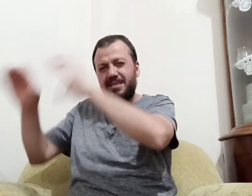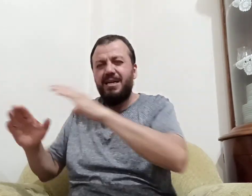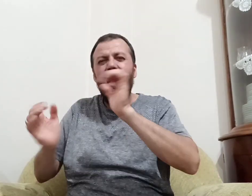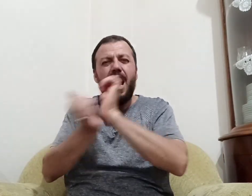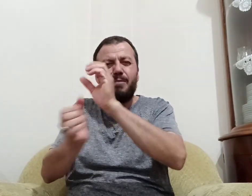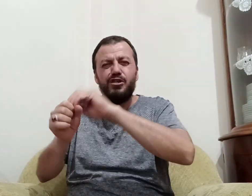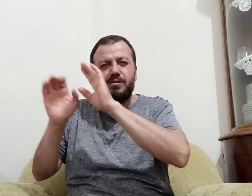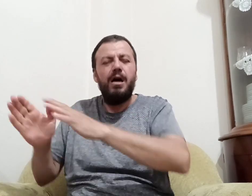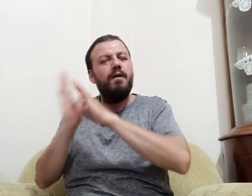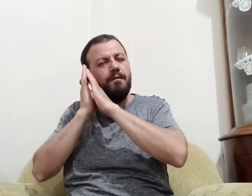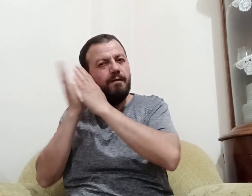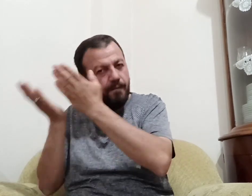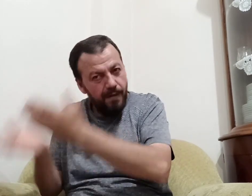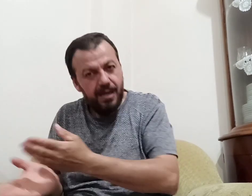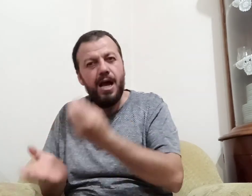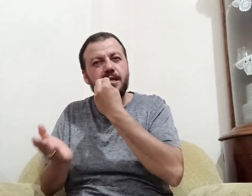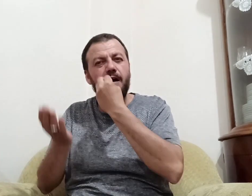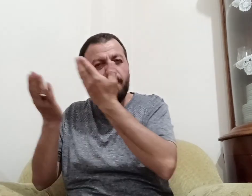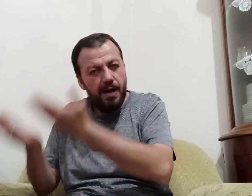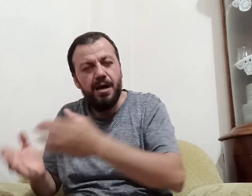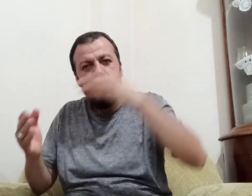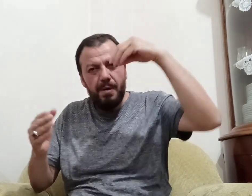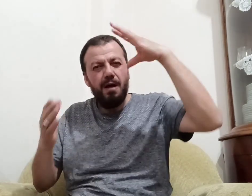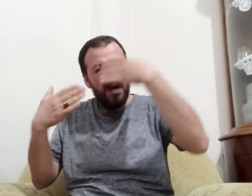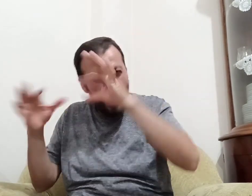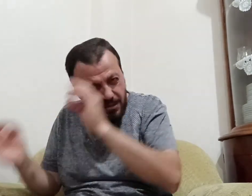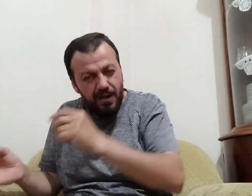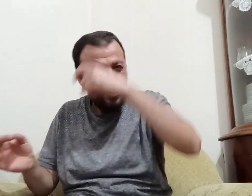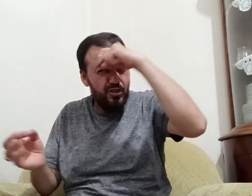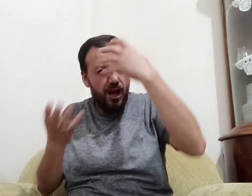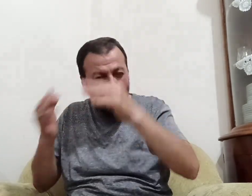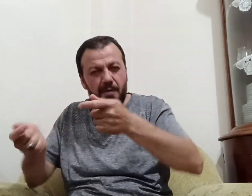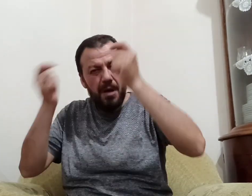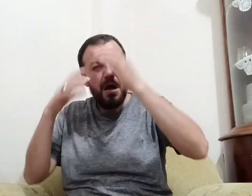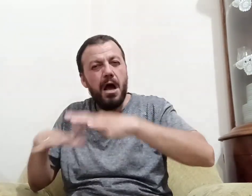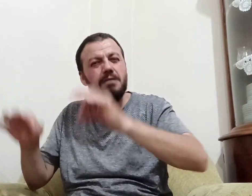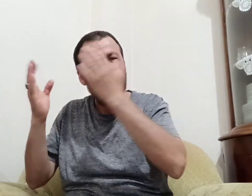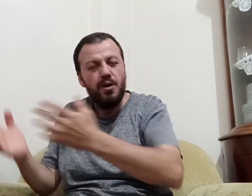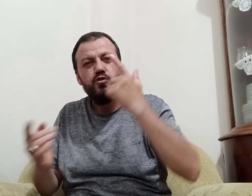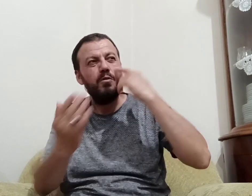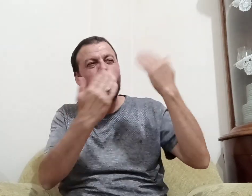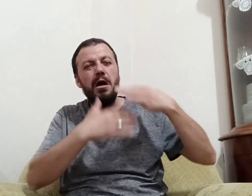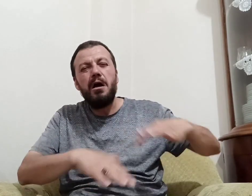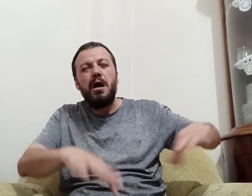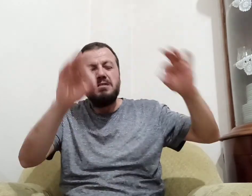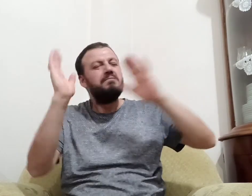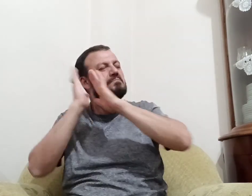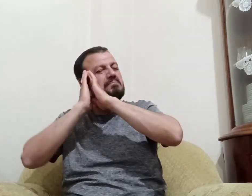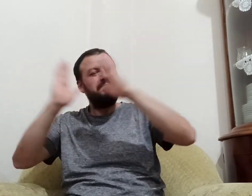de yatacak bir yeri. Ama hapse girdiği zaman hem yatağı var, ışığı var, her şey var, yemekleri de